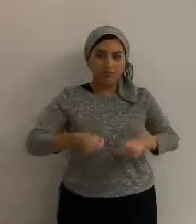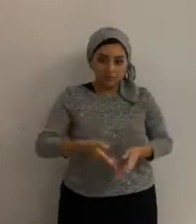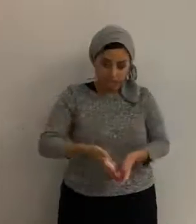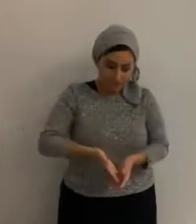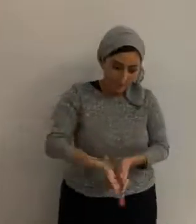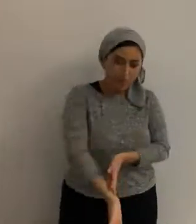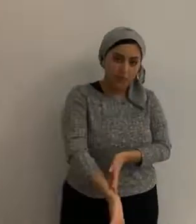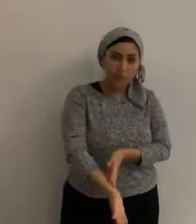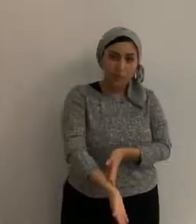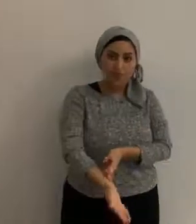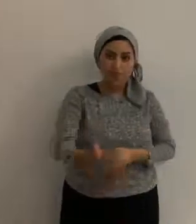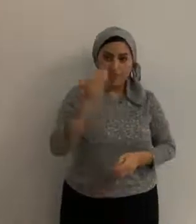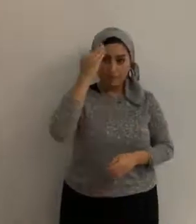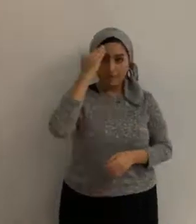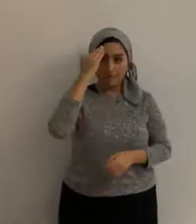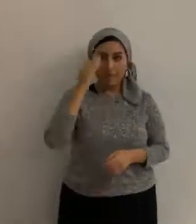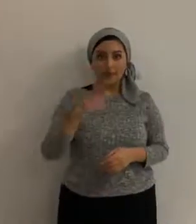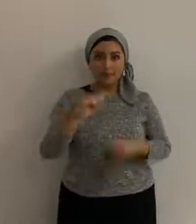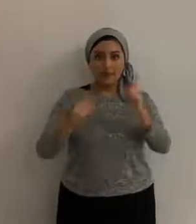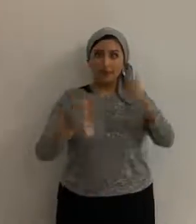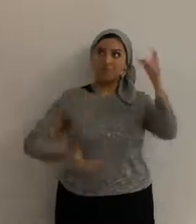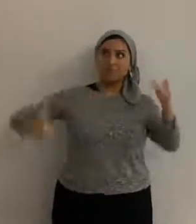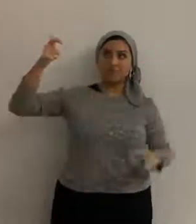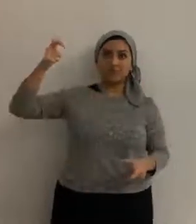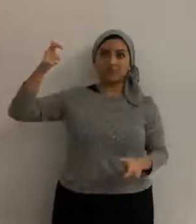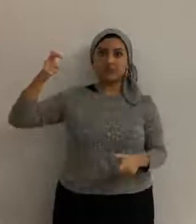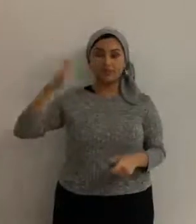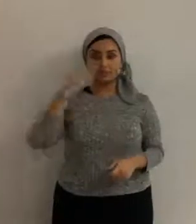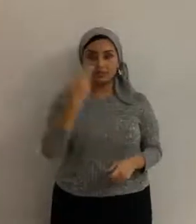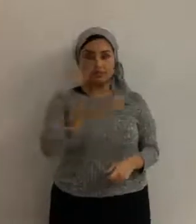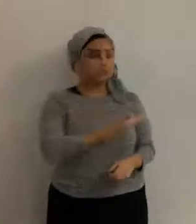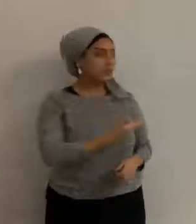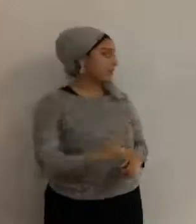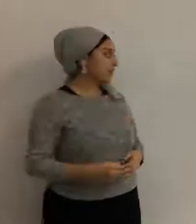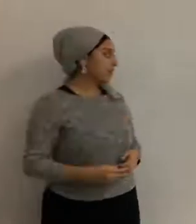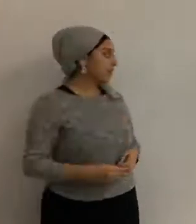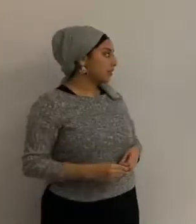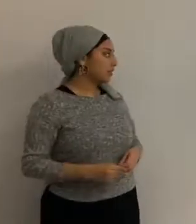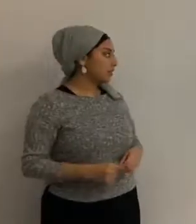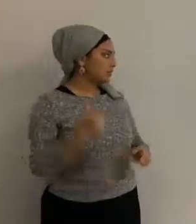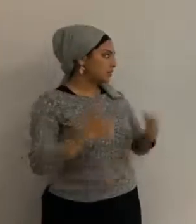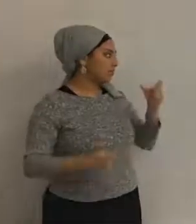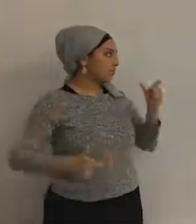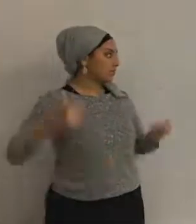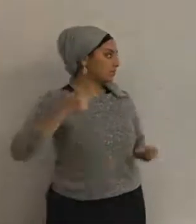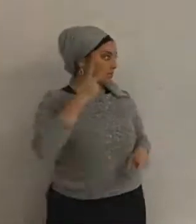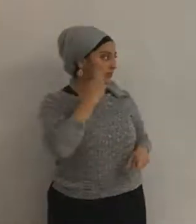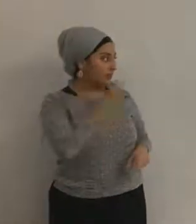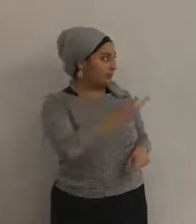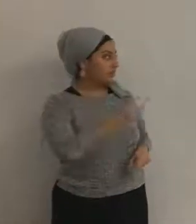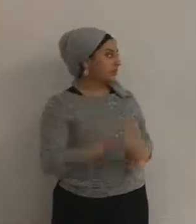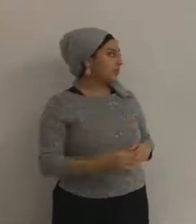pero en tamaño grande. Vean el tamaño. Y entonces es para